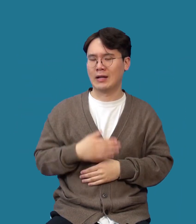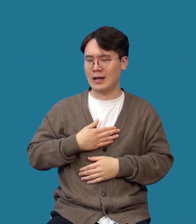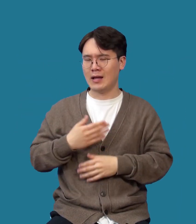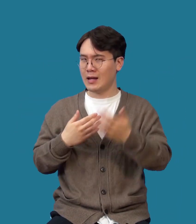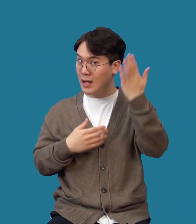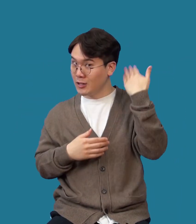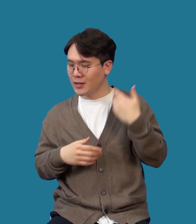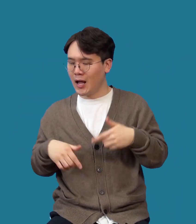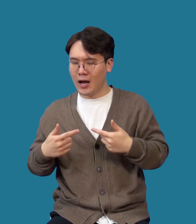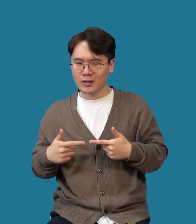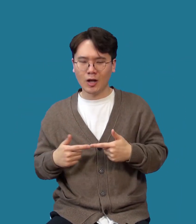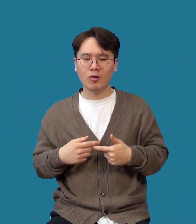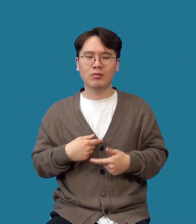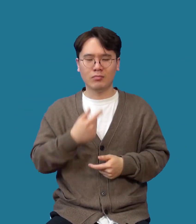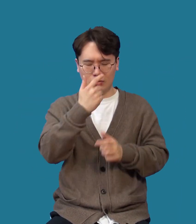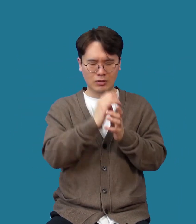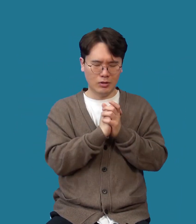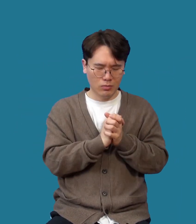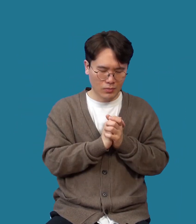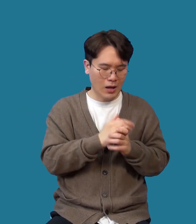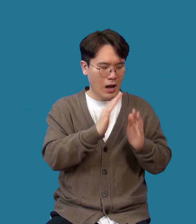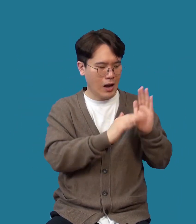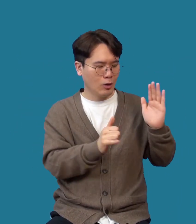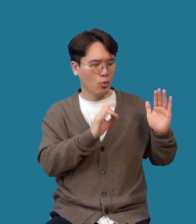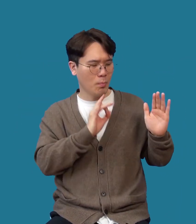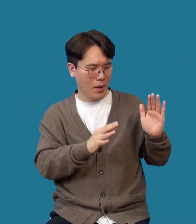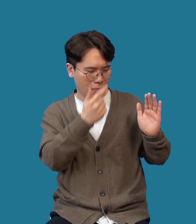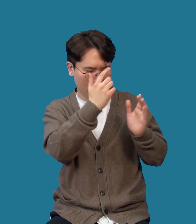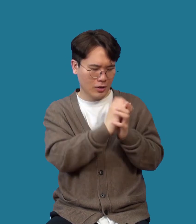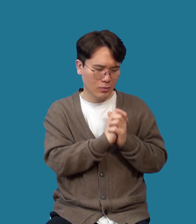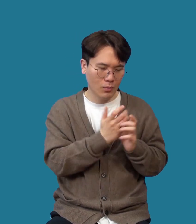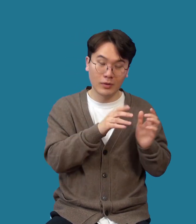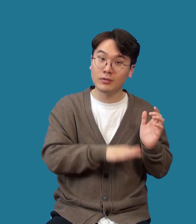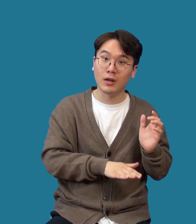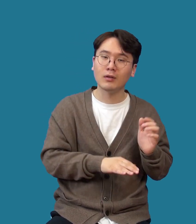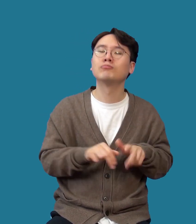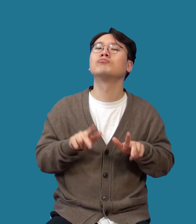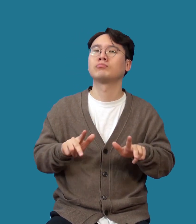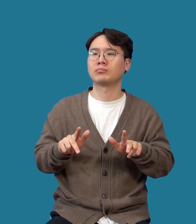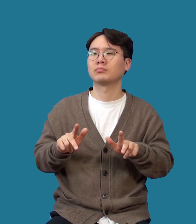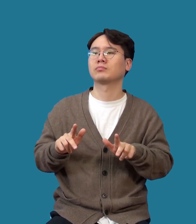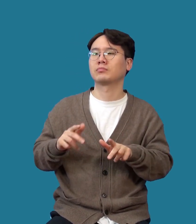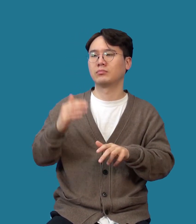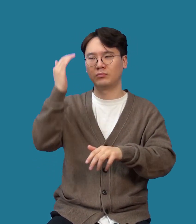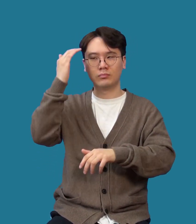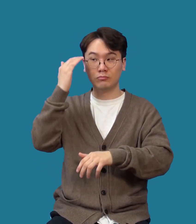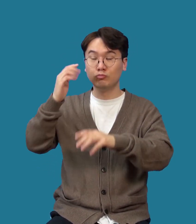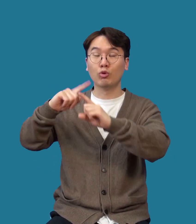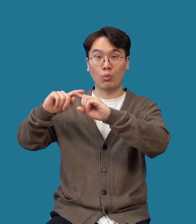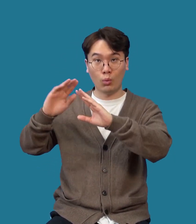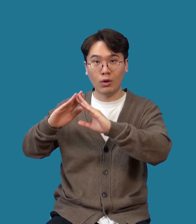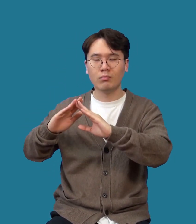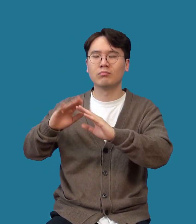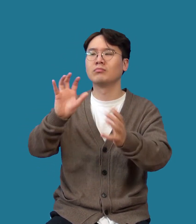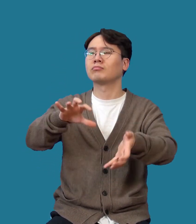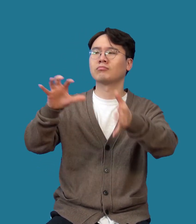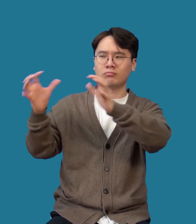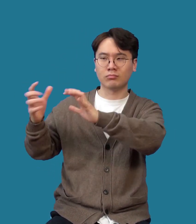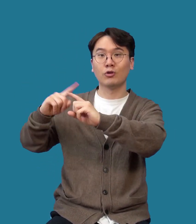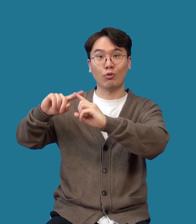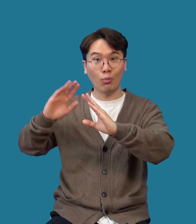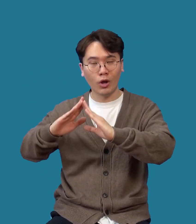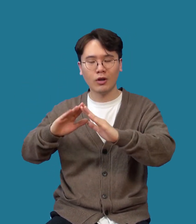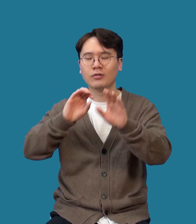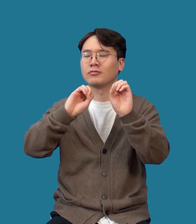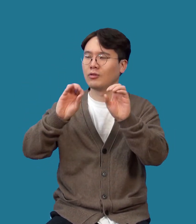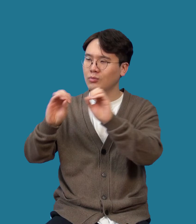가족들밖에는 없었는데, 이제는 이웃을 위해서, 한국 교회를 위해서, 세계 교회를 위해서, 선교사님들을